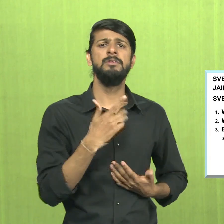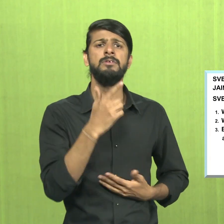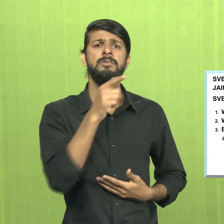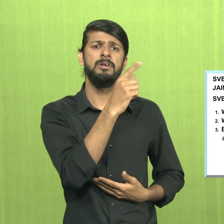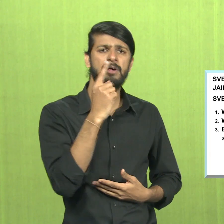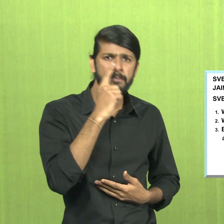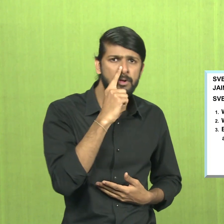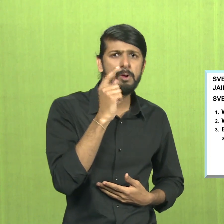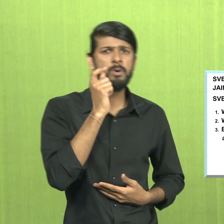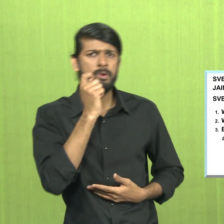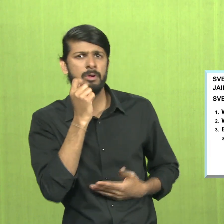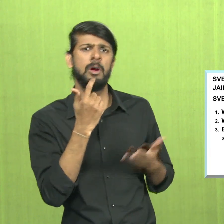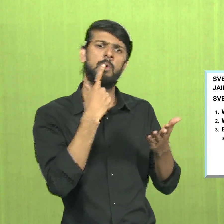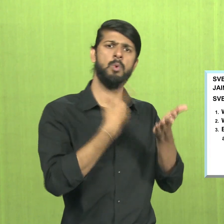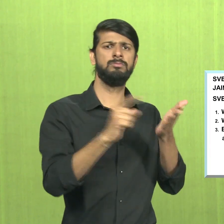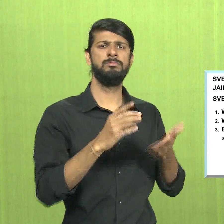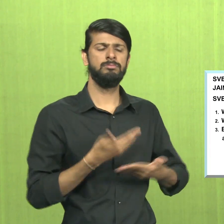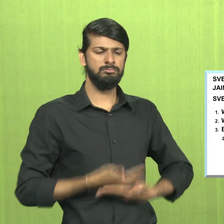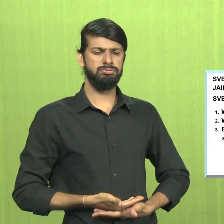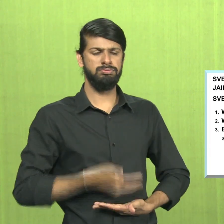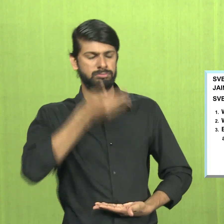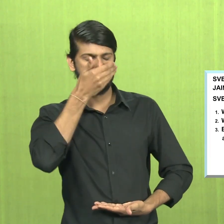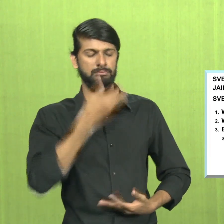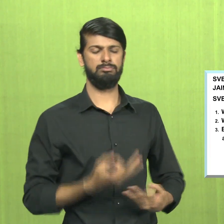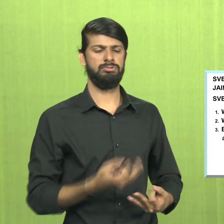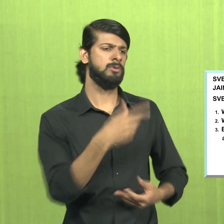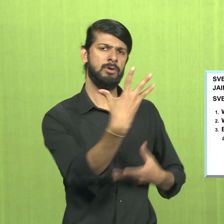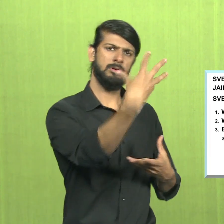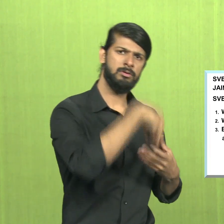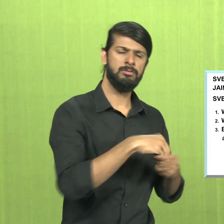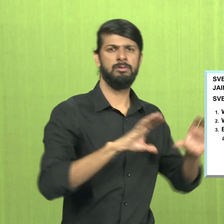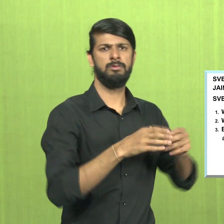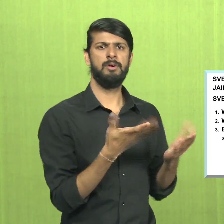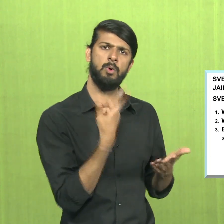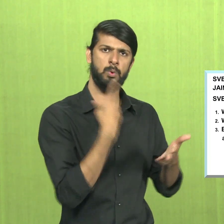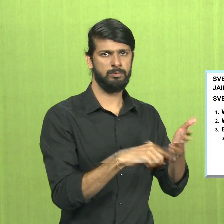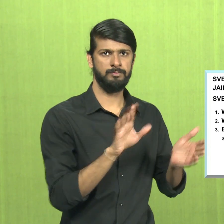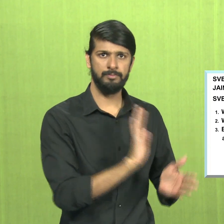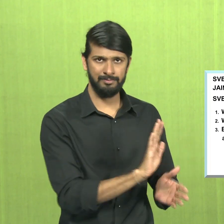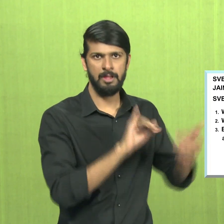कि थर्ड यह बोथ मेन एंड विमेन आर अलाउड है